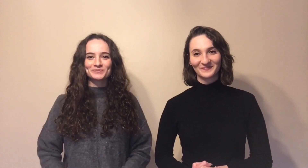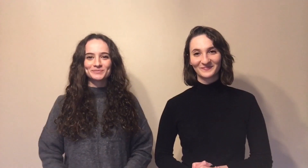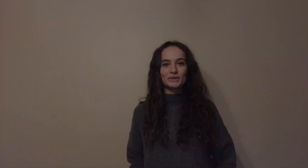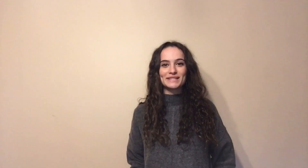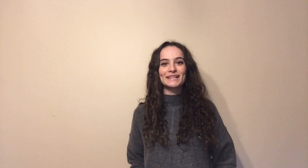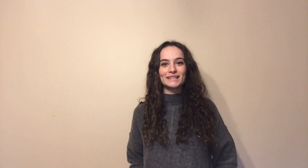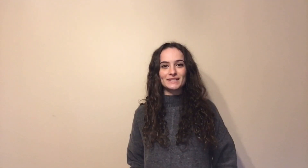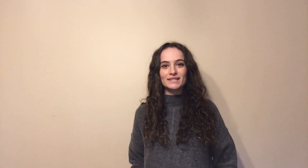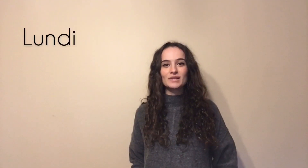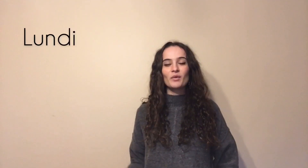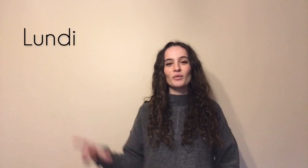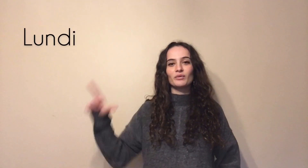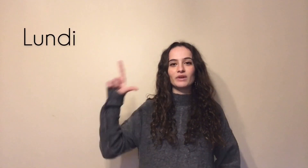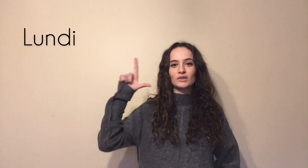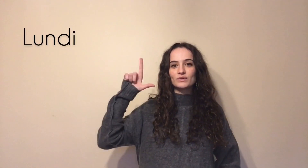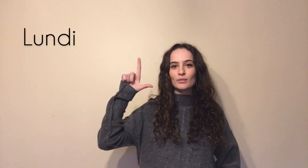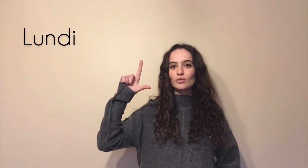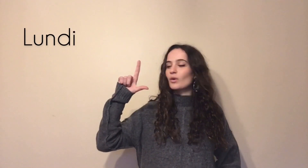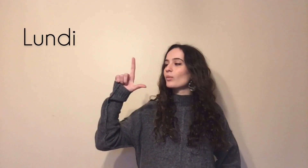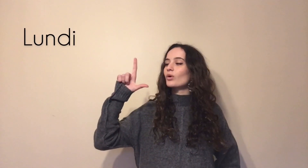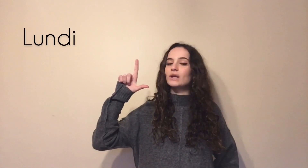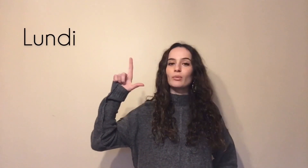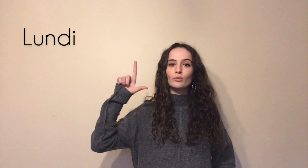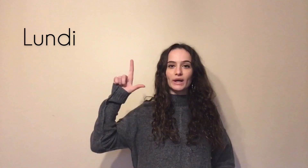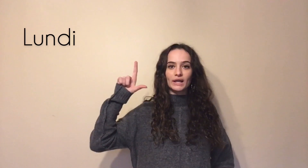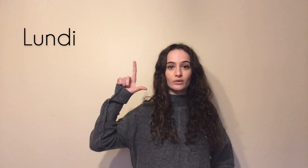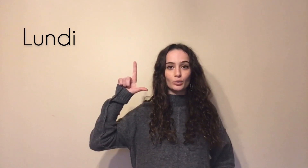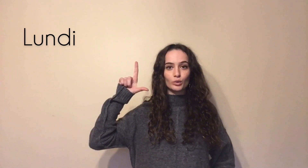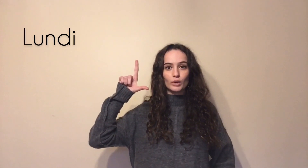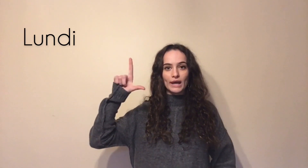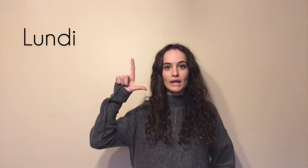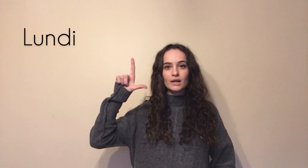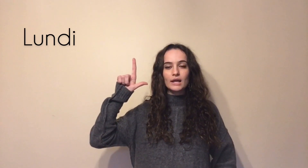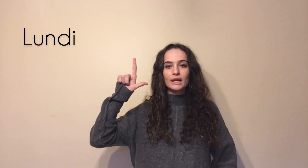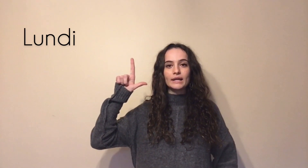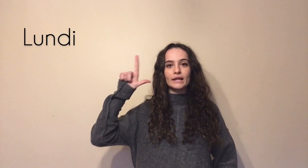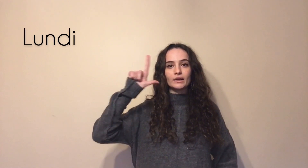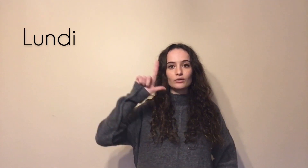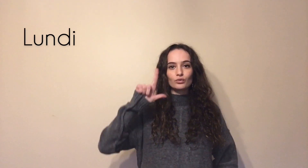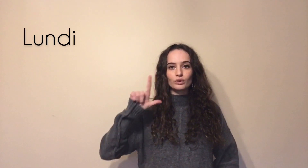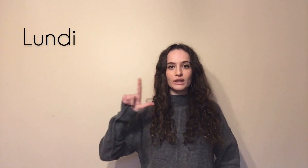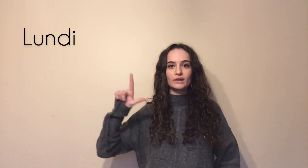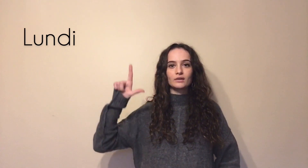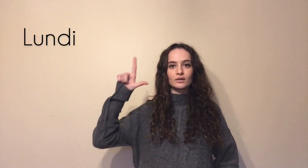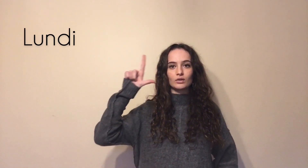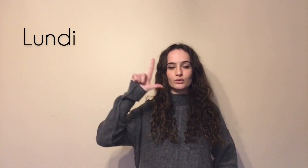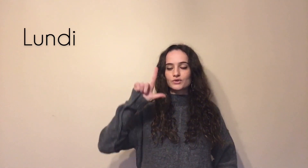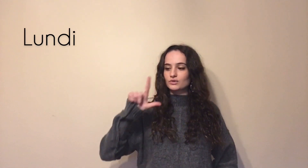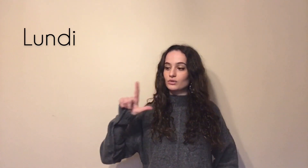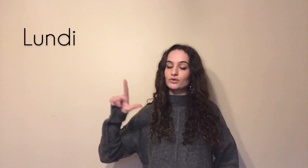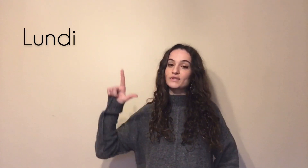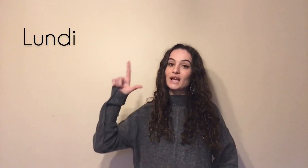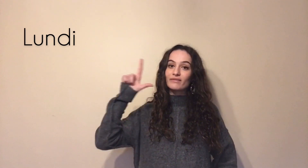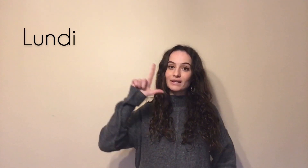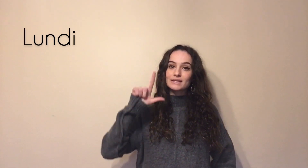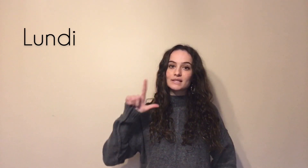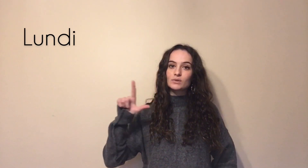Pour dire lundi, on va tout simplement prendre la première lettre, donc le L, et tourner dans le sens inverse des aiguilles d'une